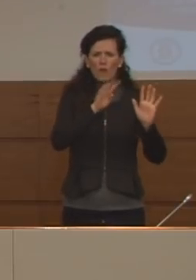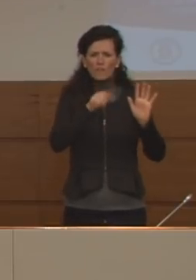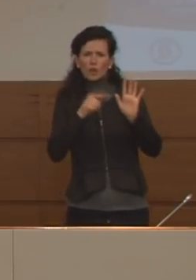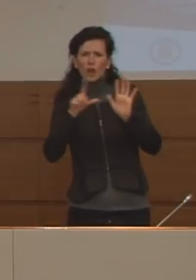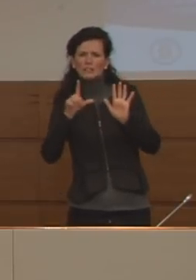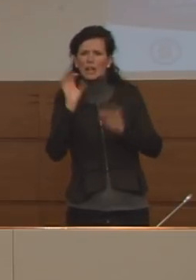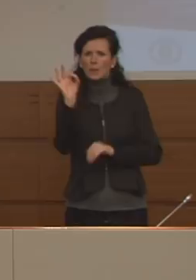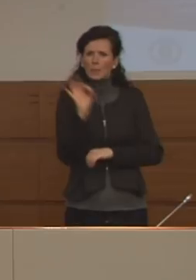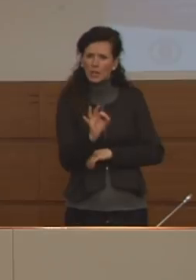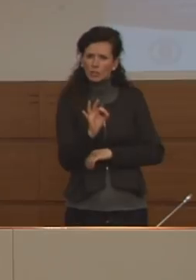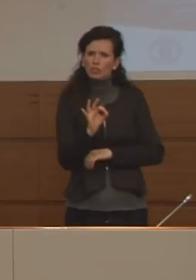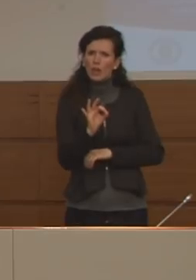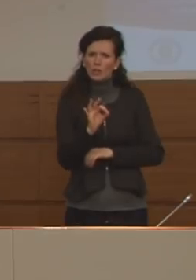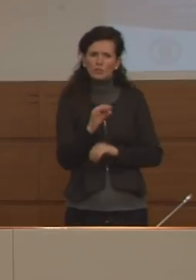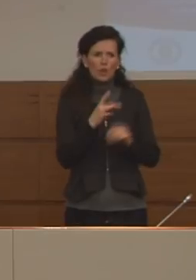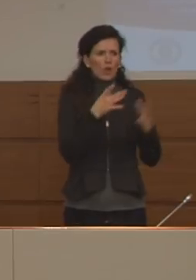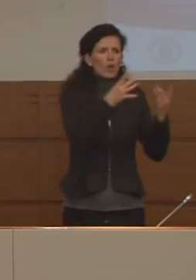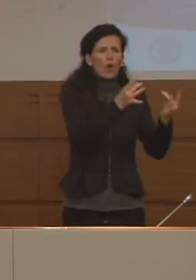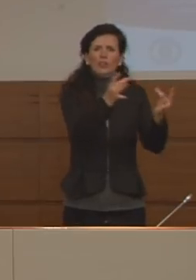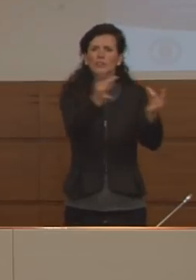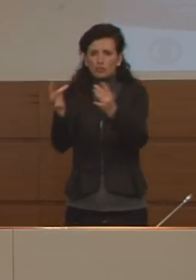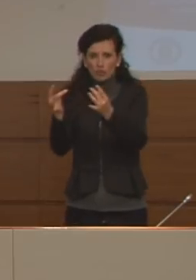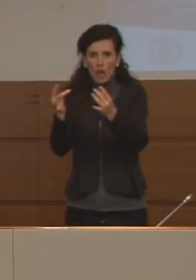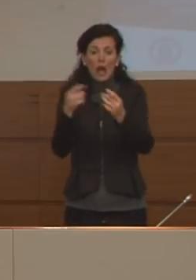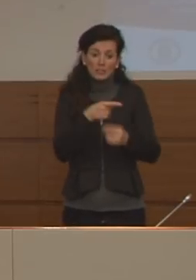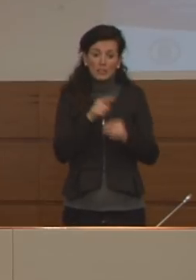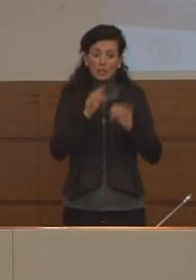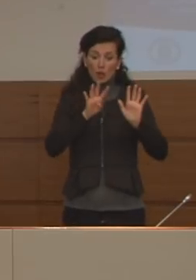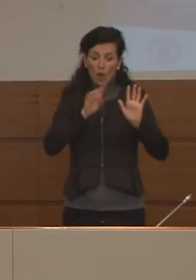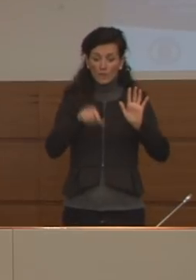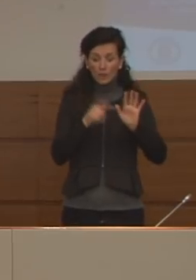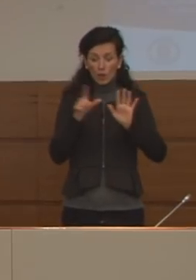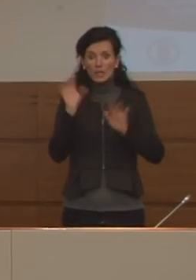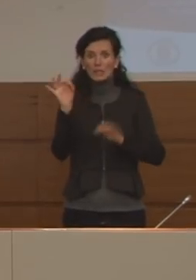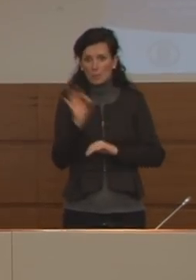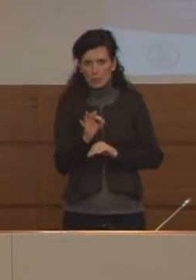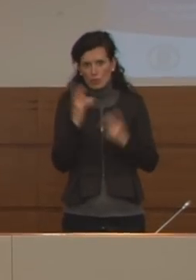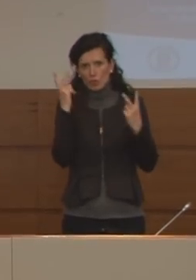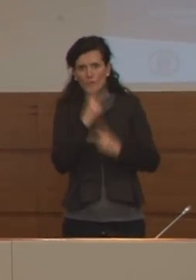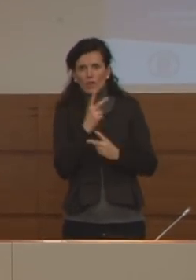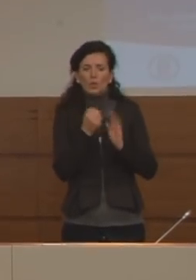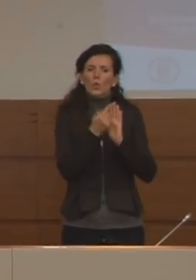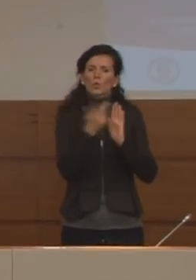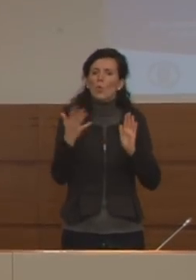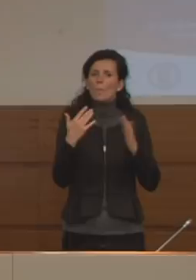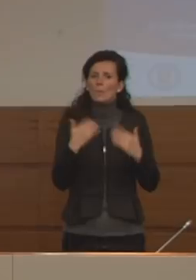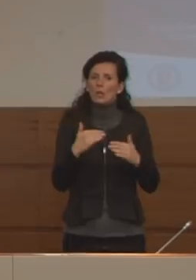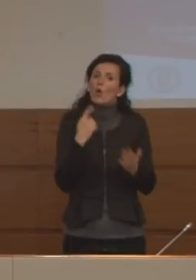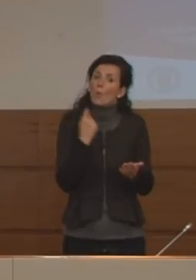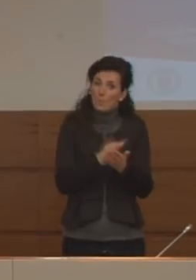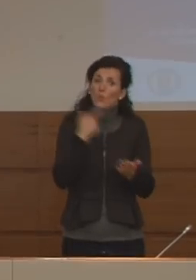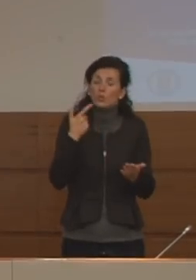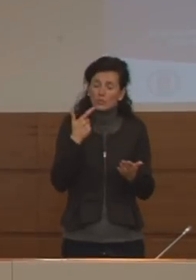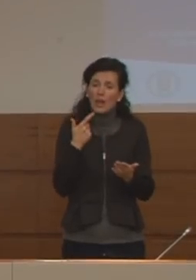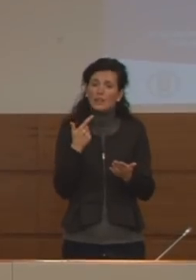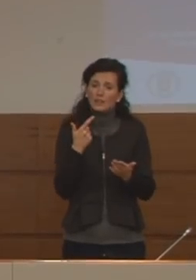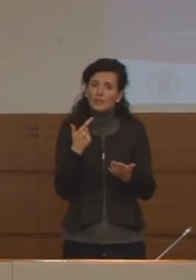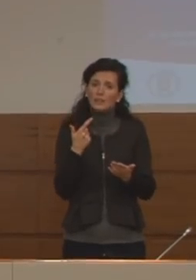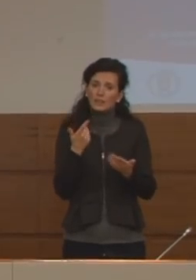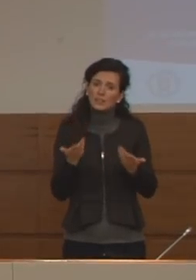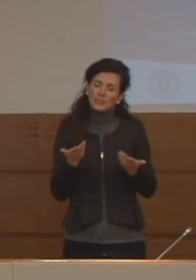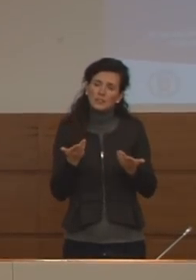di tutti i contagiati quindi un numero comunque importante sia per dimensioni anche